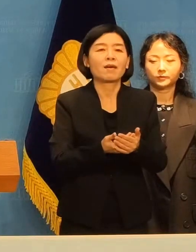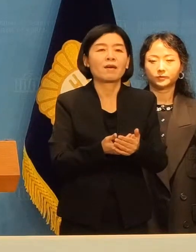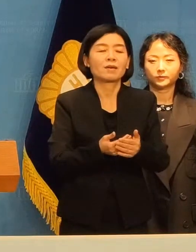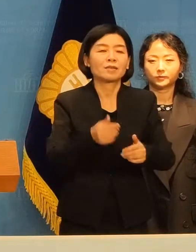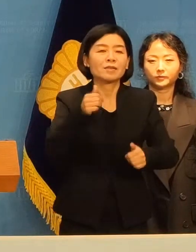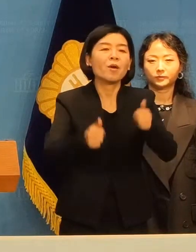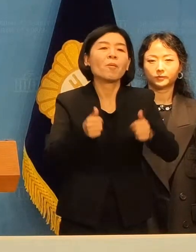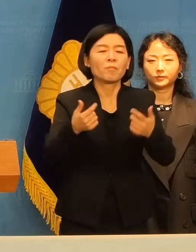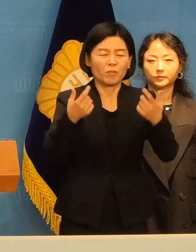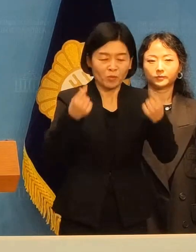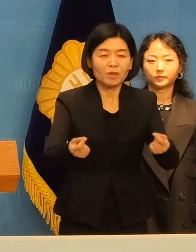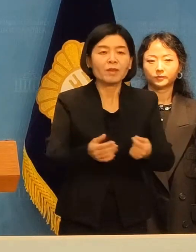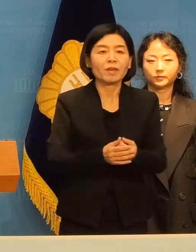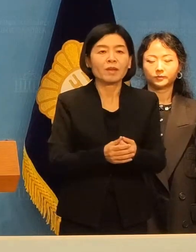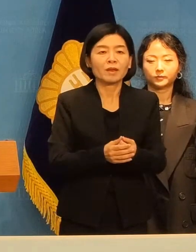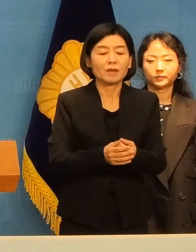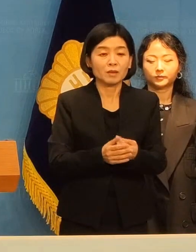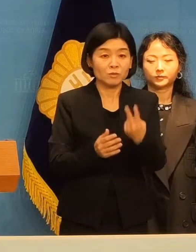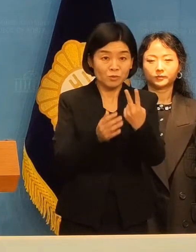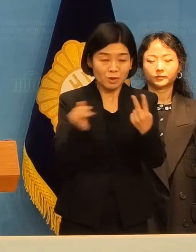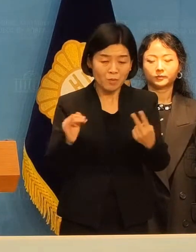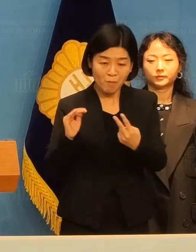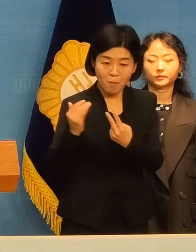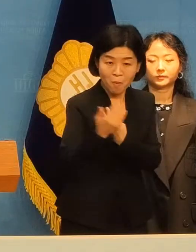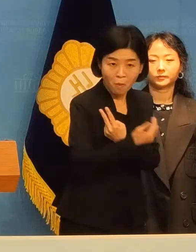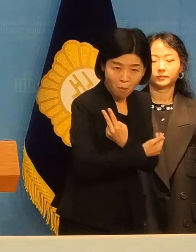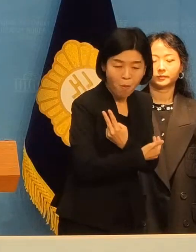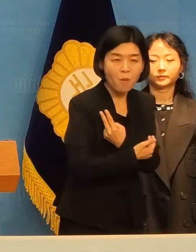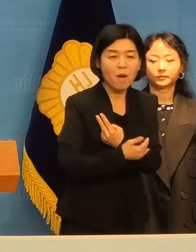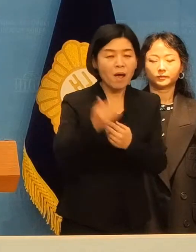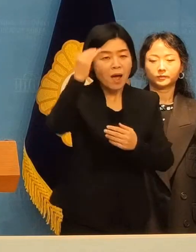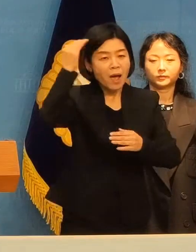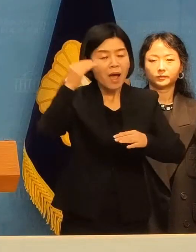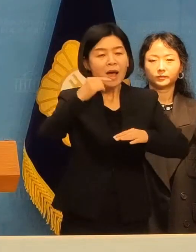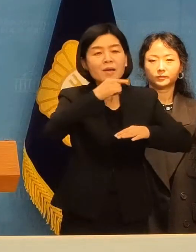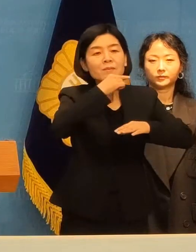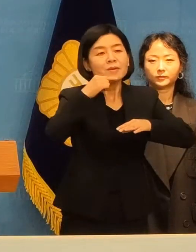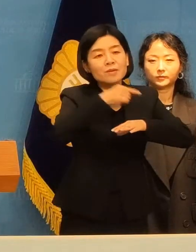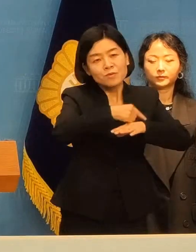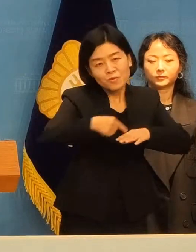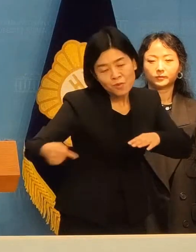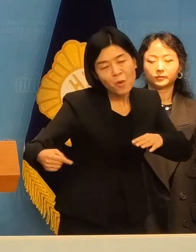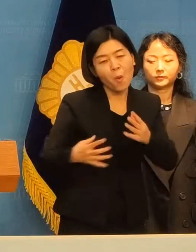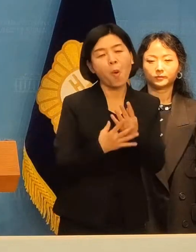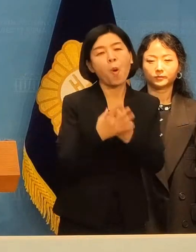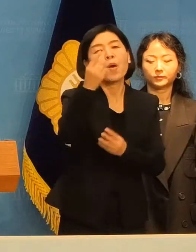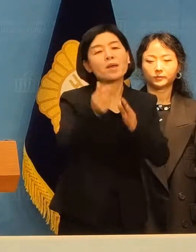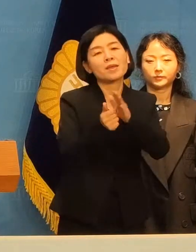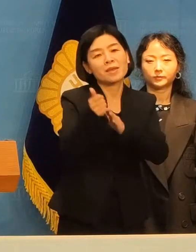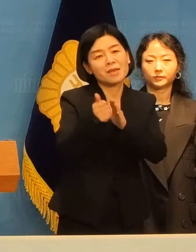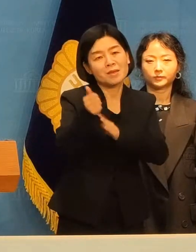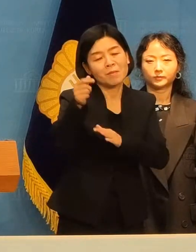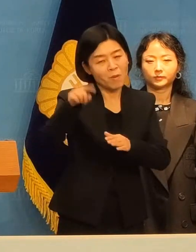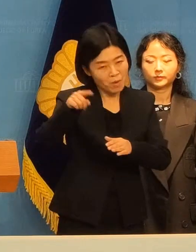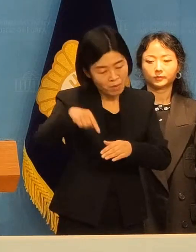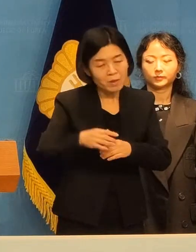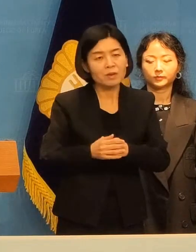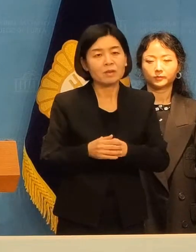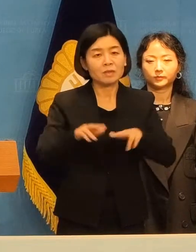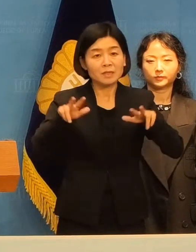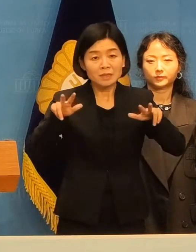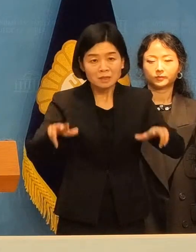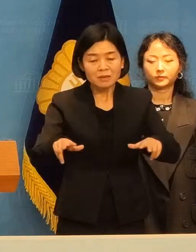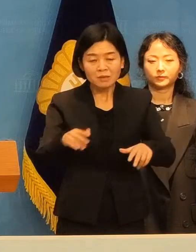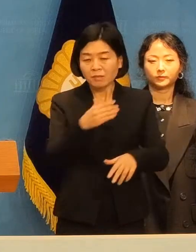손을 잡아줄 수 있다면 그것은 한민족이 다시 하나가 되는 희망의 시작이 될 것입니다. 우리가 외면한다면